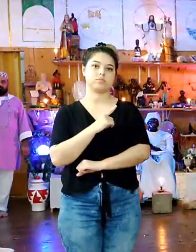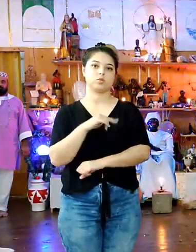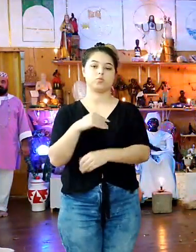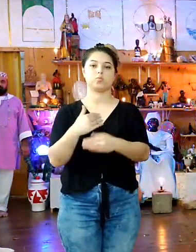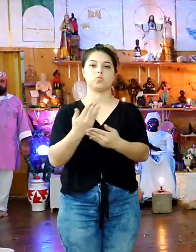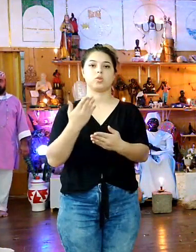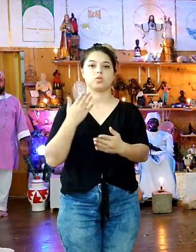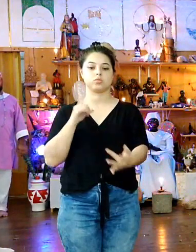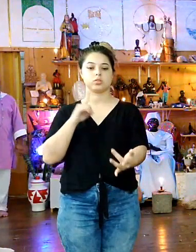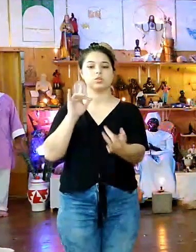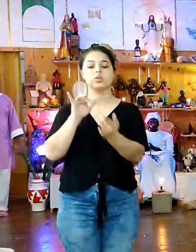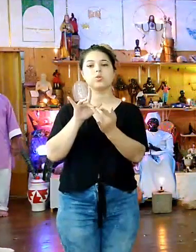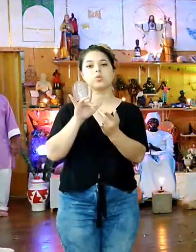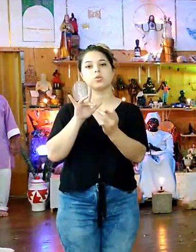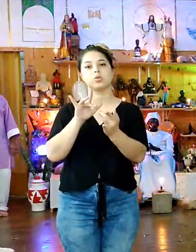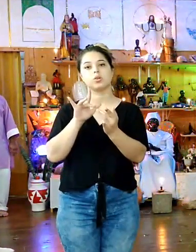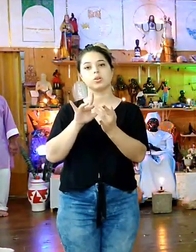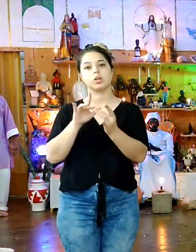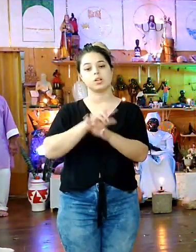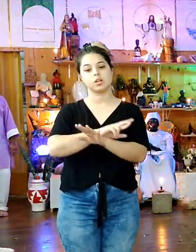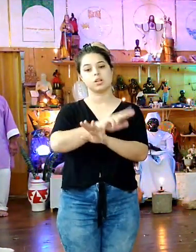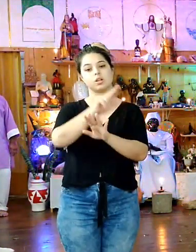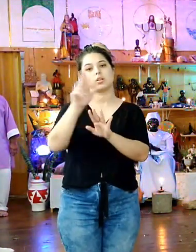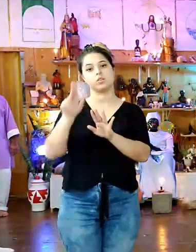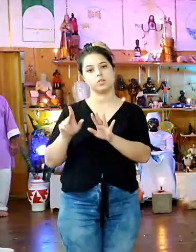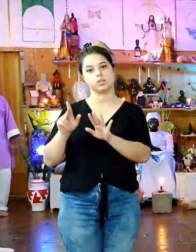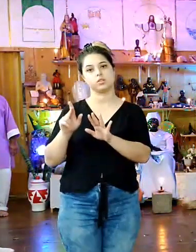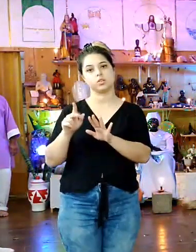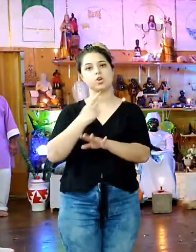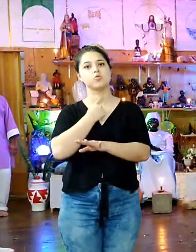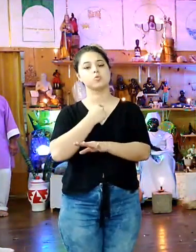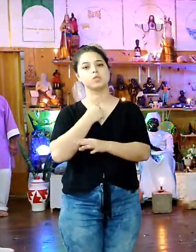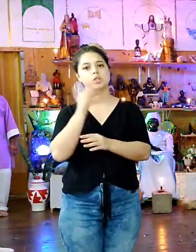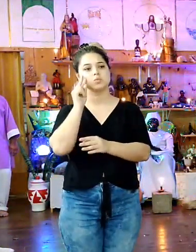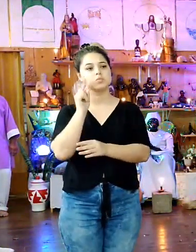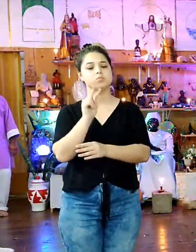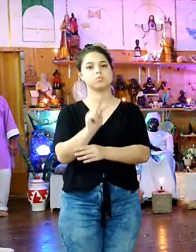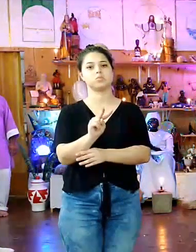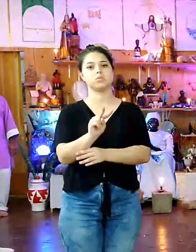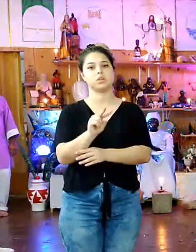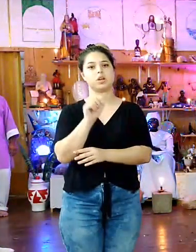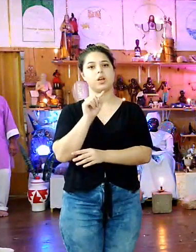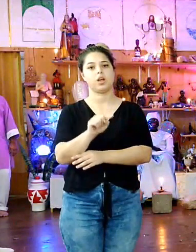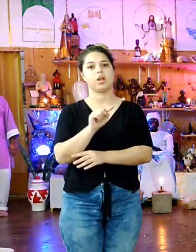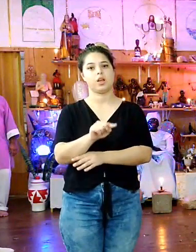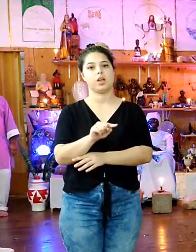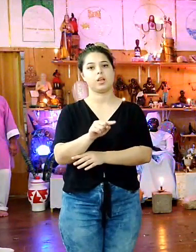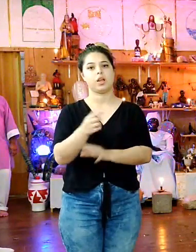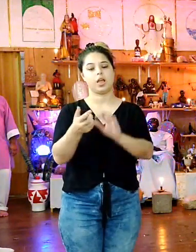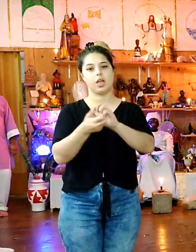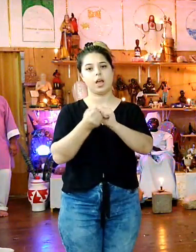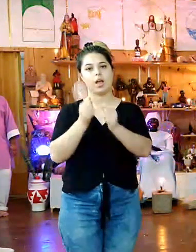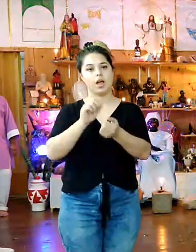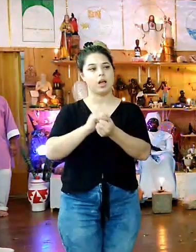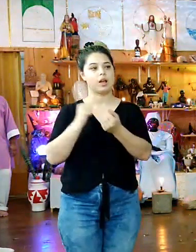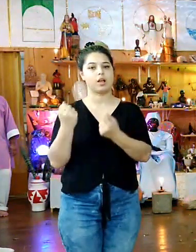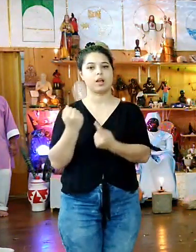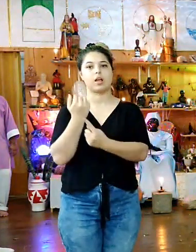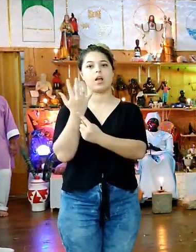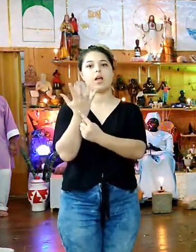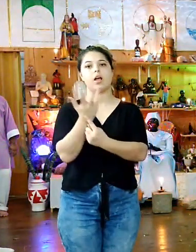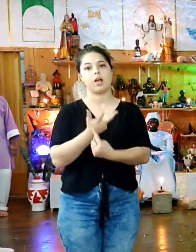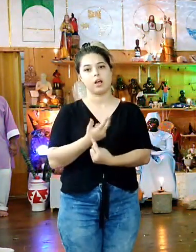se entra em contato com a diversidade. Eu gostei muito de ver essa arte bonita,